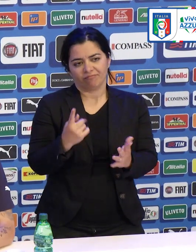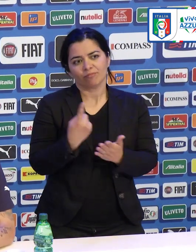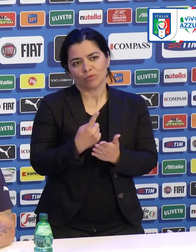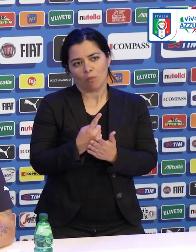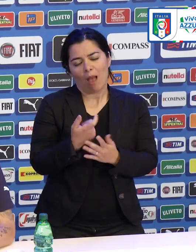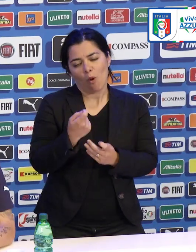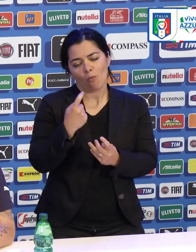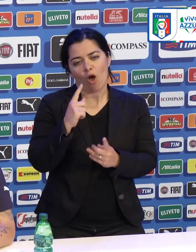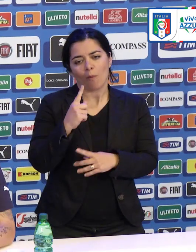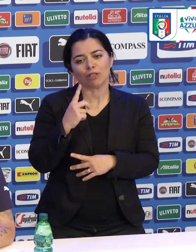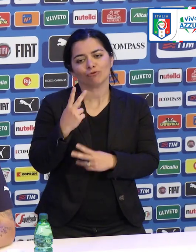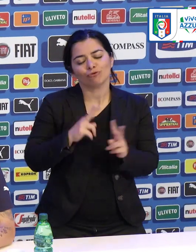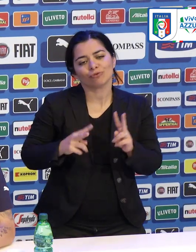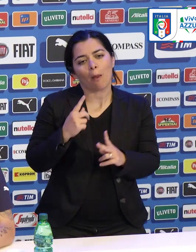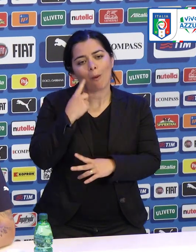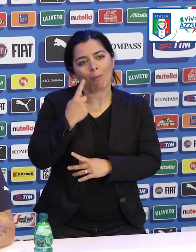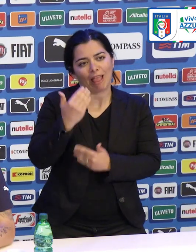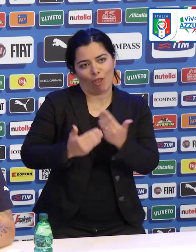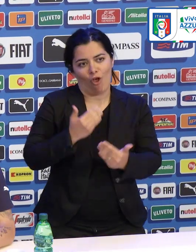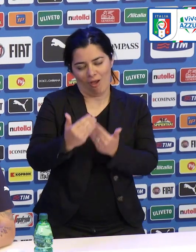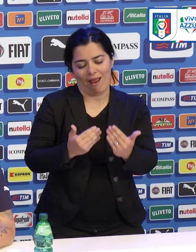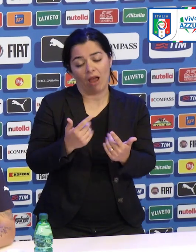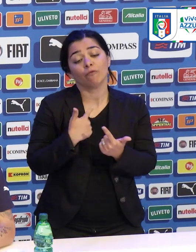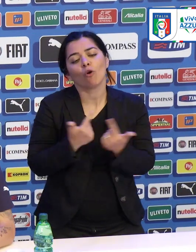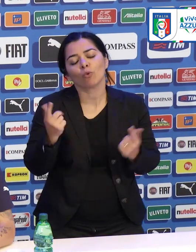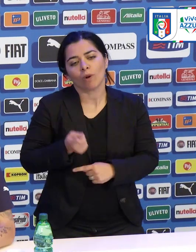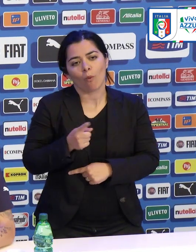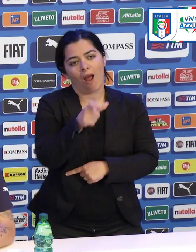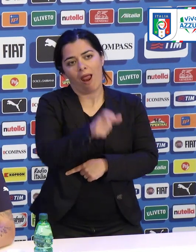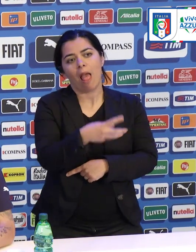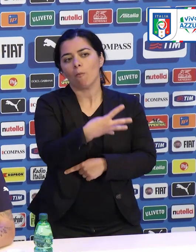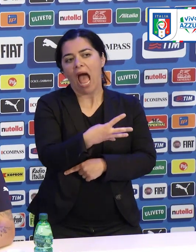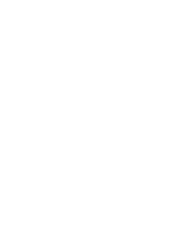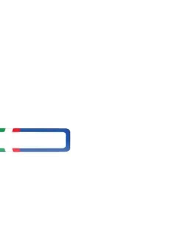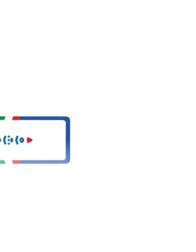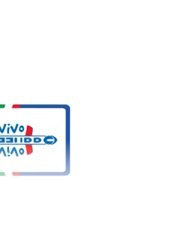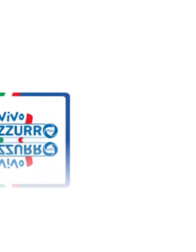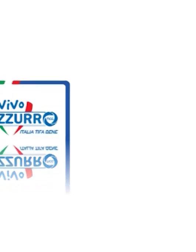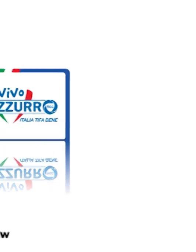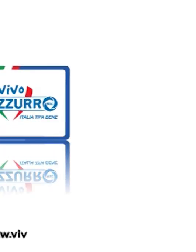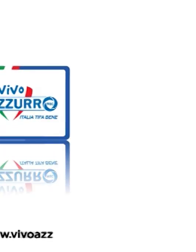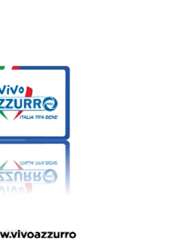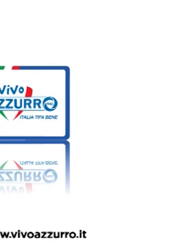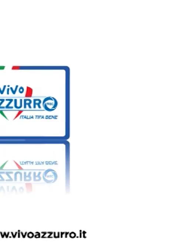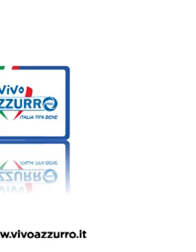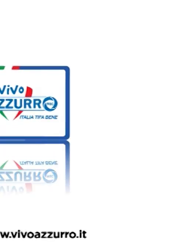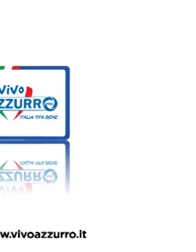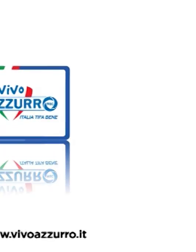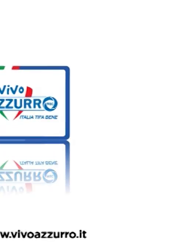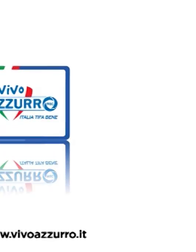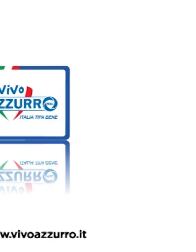bisogna un po' migliorare su sta cosa e per fortuna Mario è stato tranquillissimo.